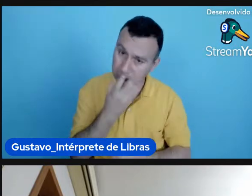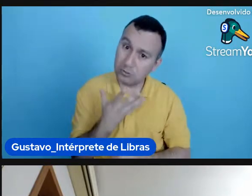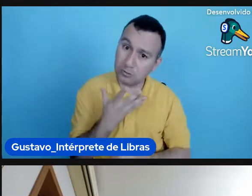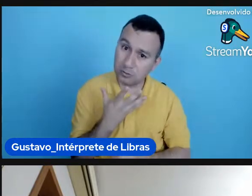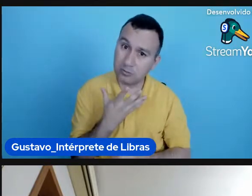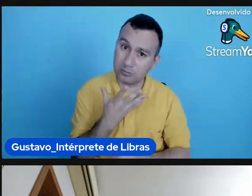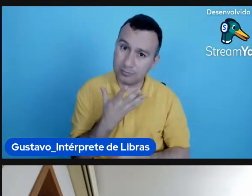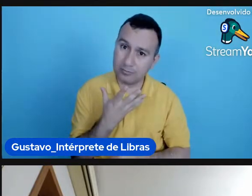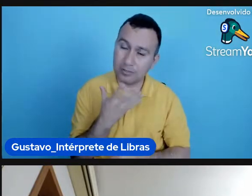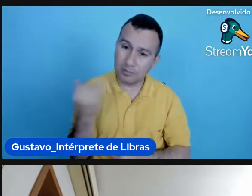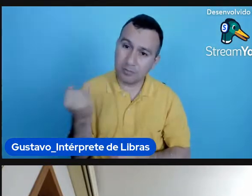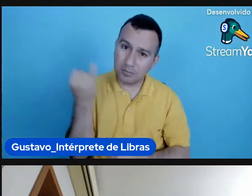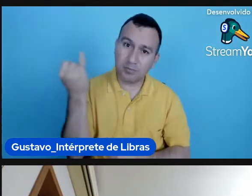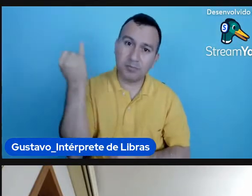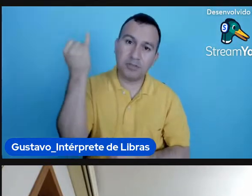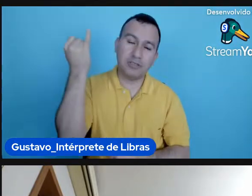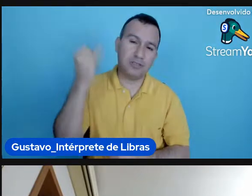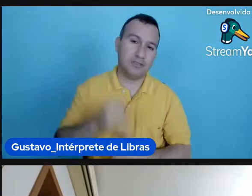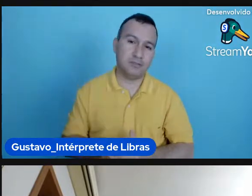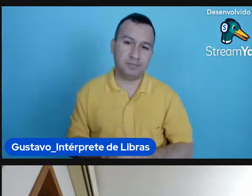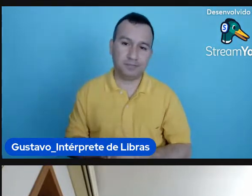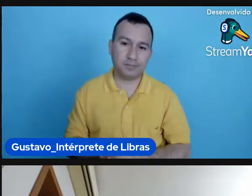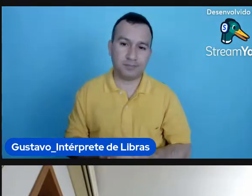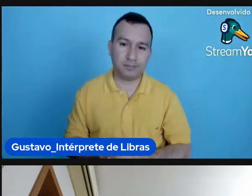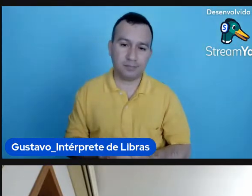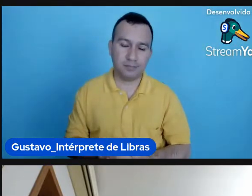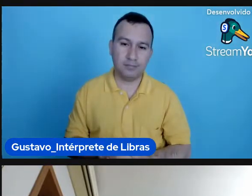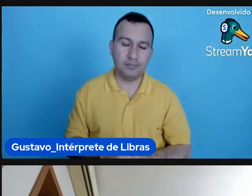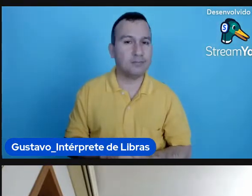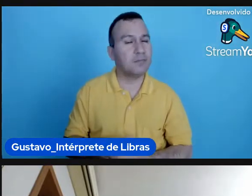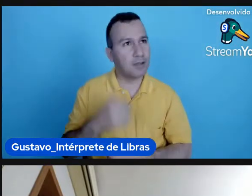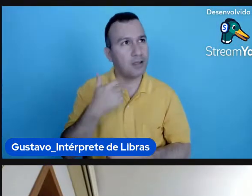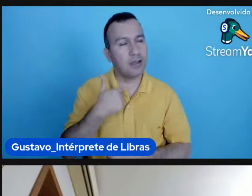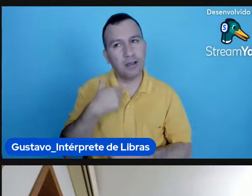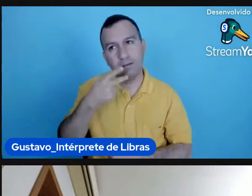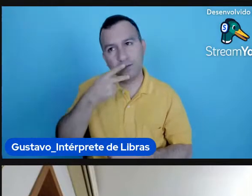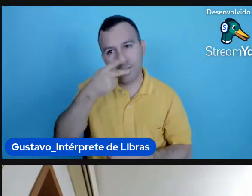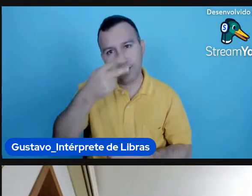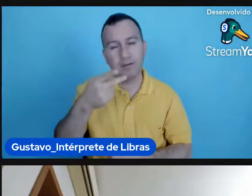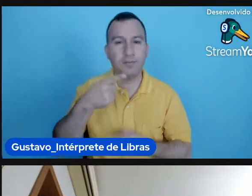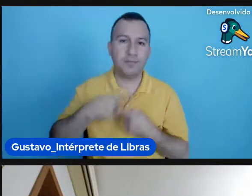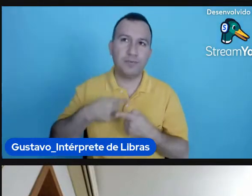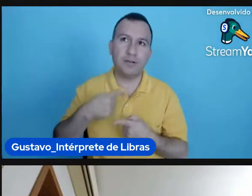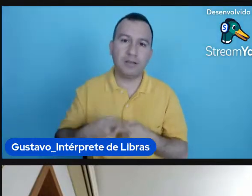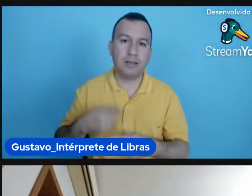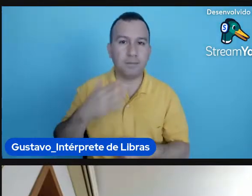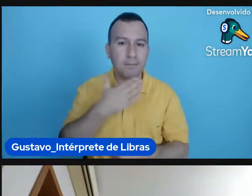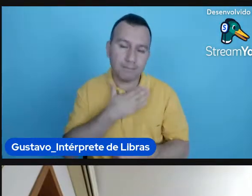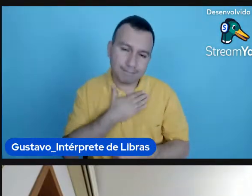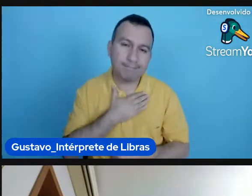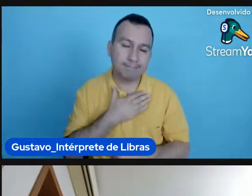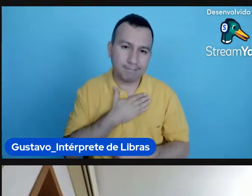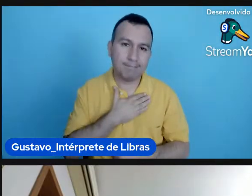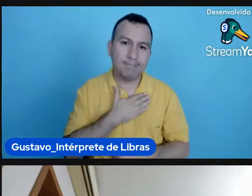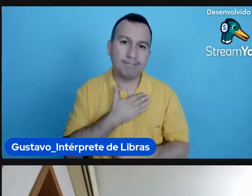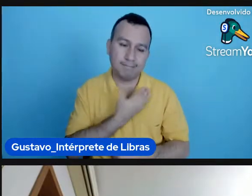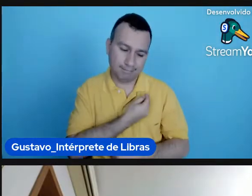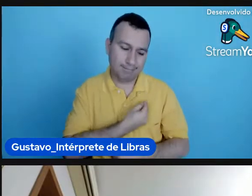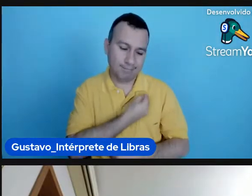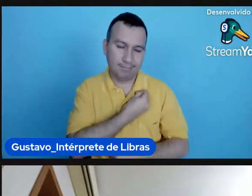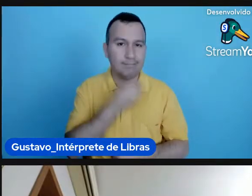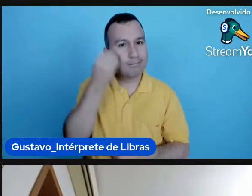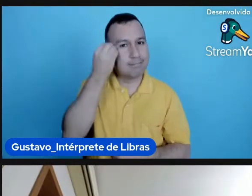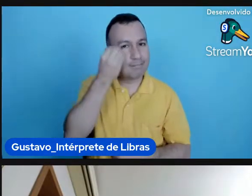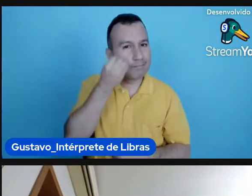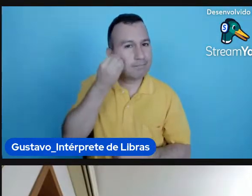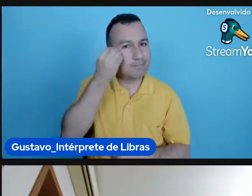Assim, eu falo um pouco pela minha experiência dentro do meio acadêmico. A coisa